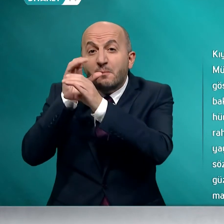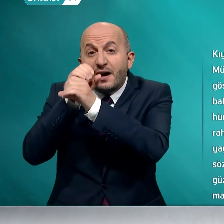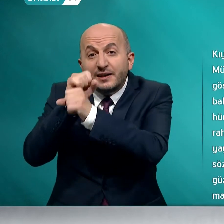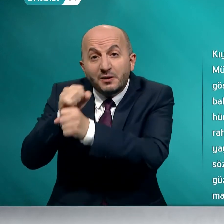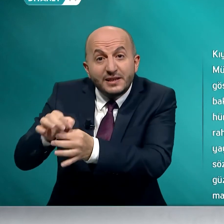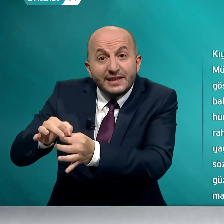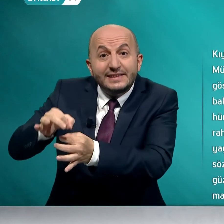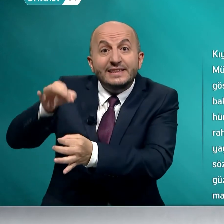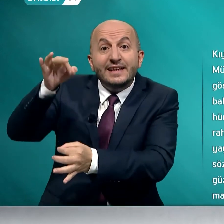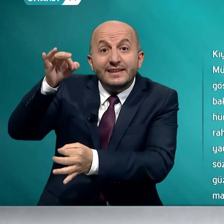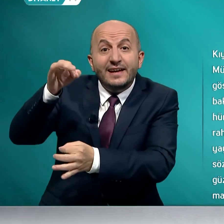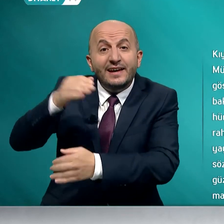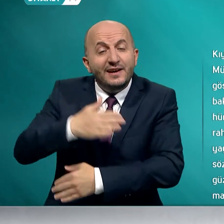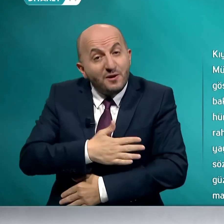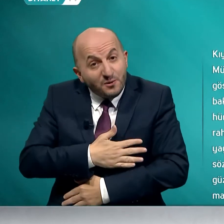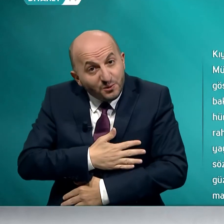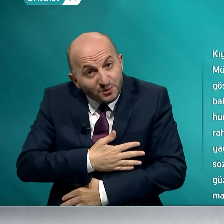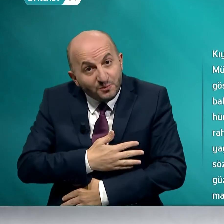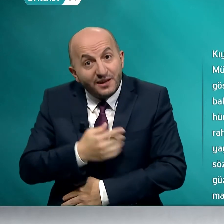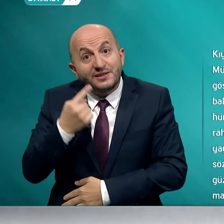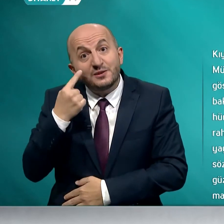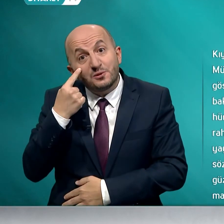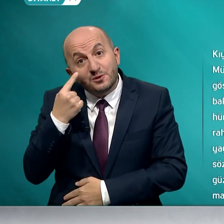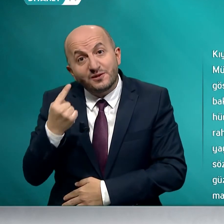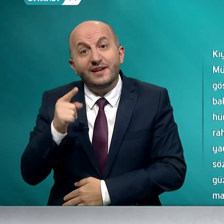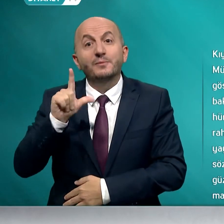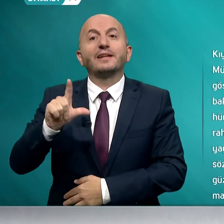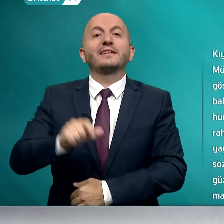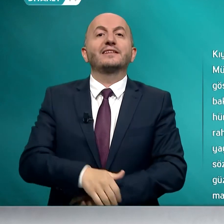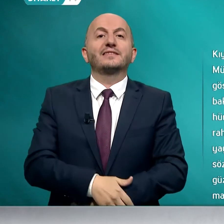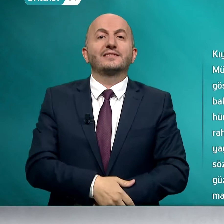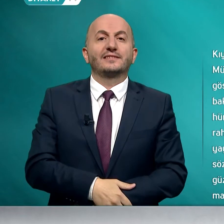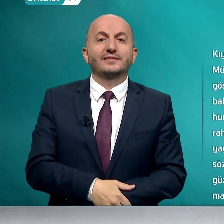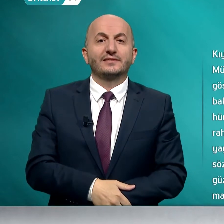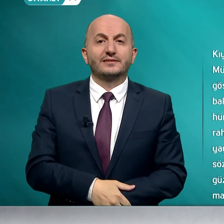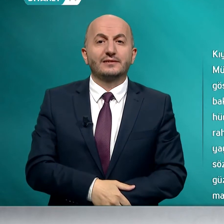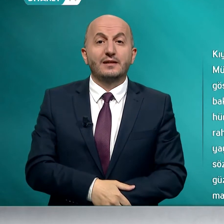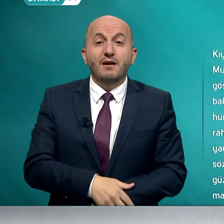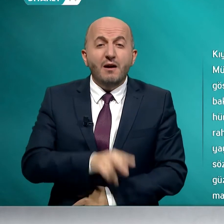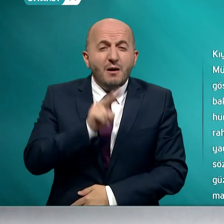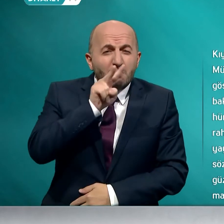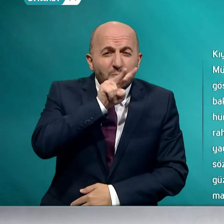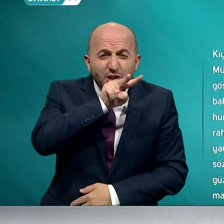başkasının mahremiyetine de hürmet göstermelidir.